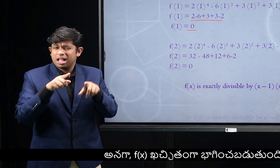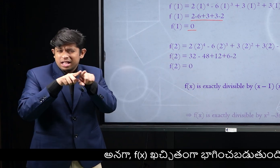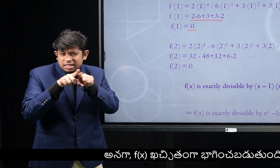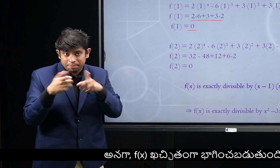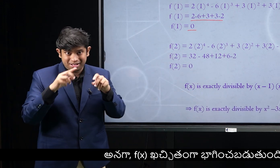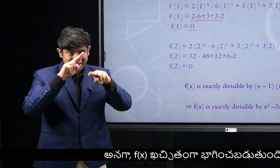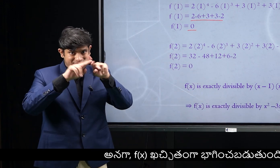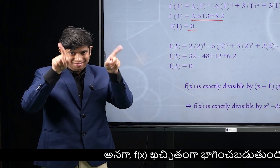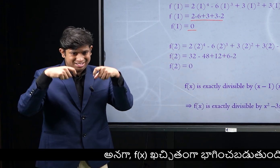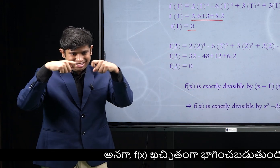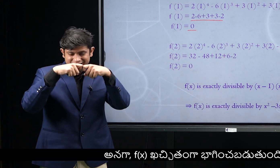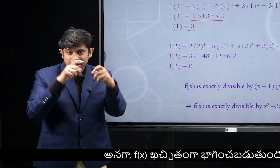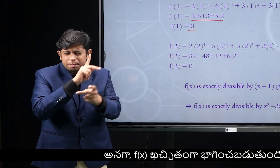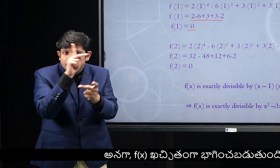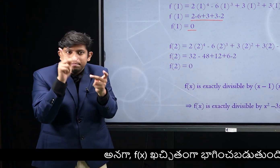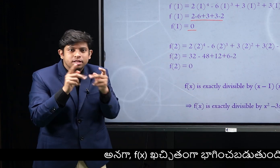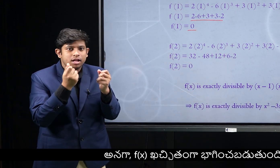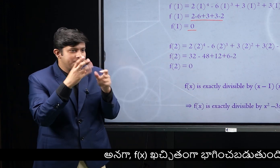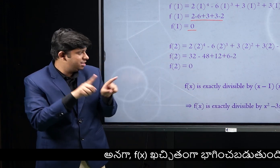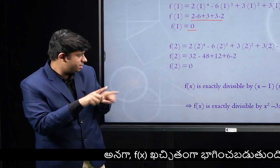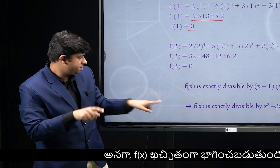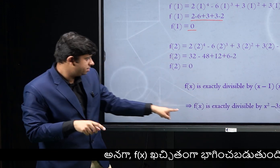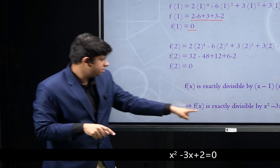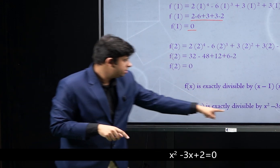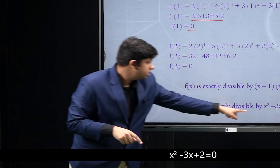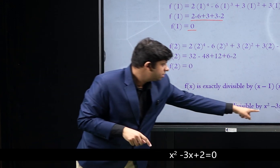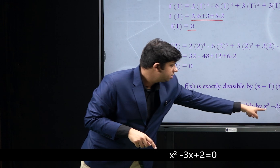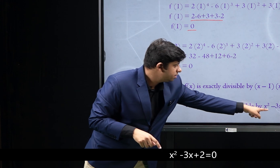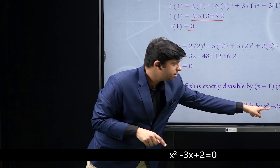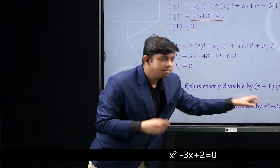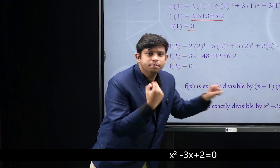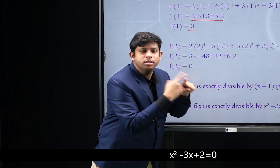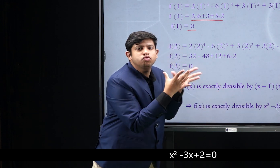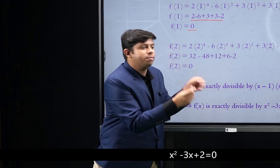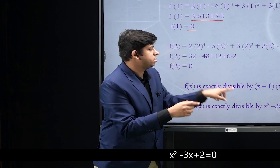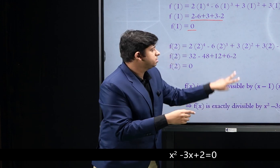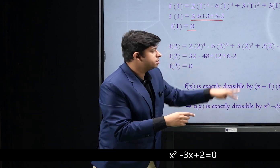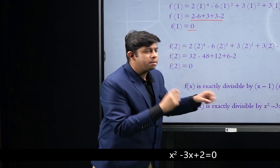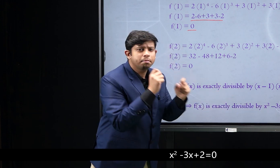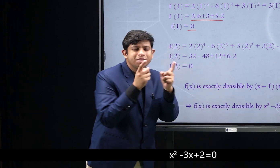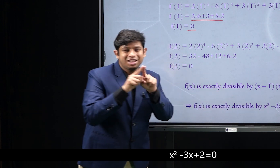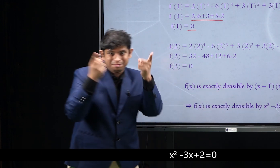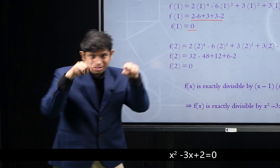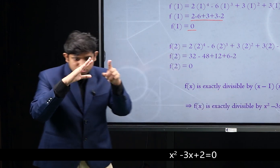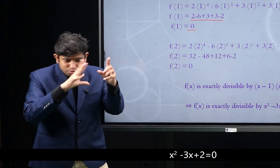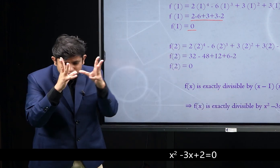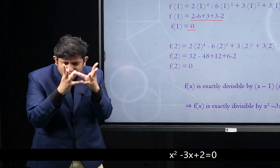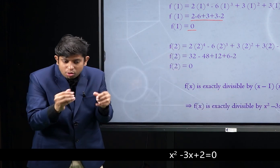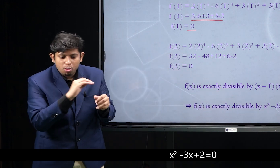అనగా fx ఖచ్చితంగా భాగించబడుతుంది. x స్క్వేర్ మైనస్ 3x ప్లస్ 2 ఈజ్ ఈక్వల్ టు 0.